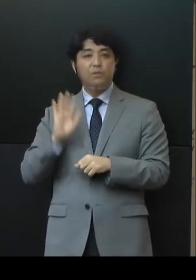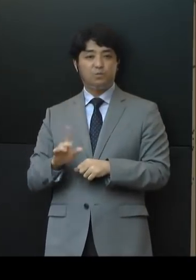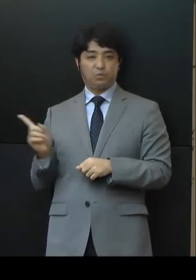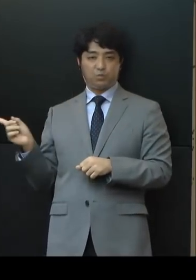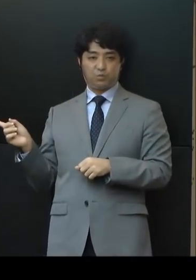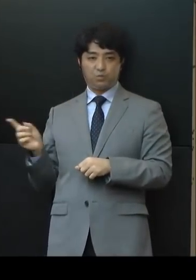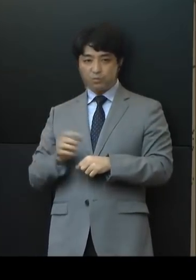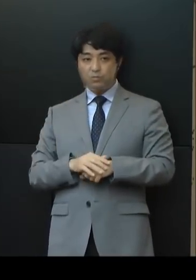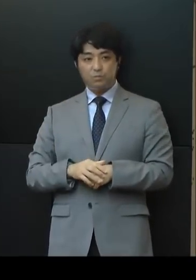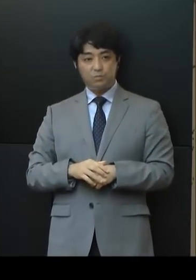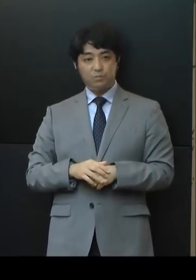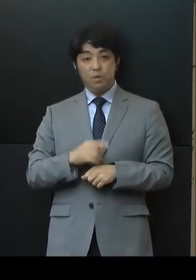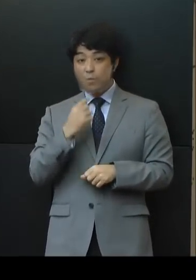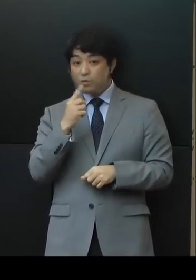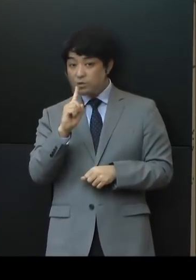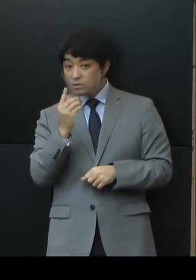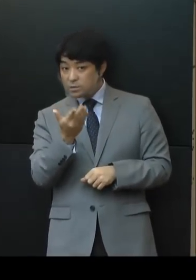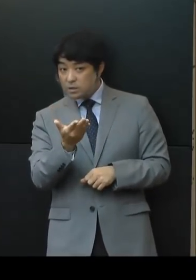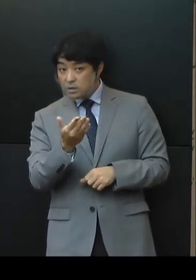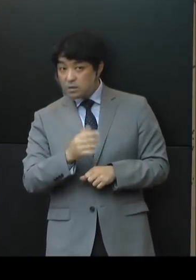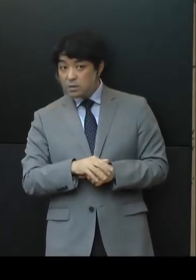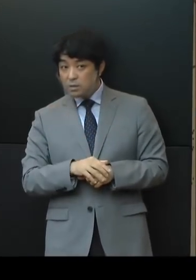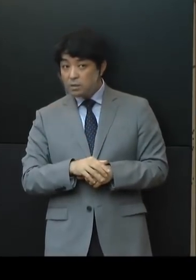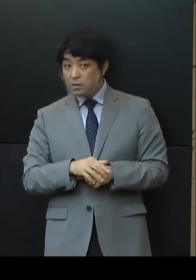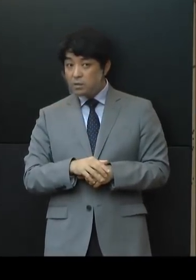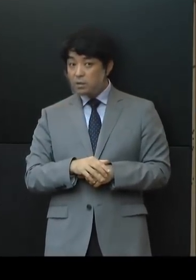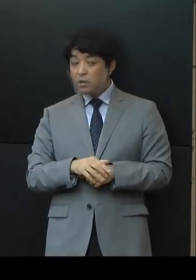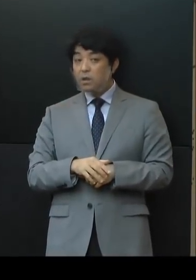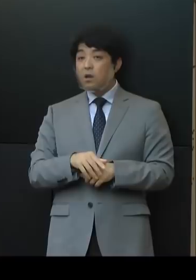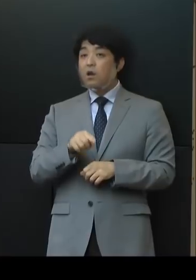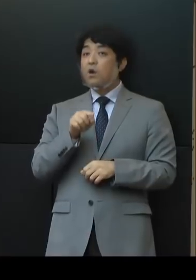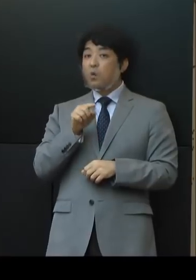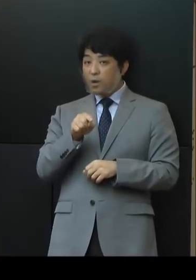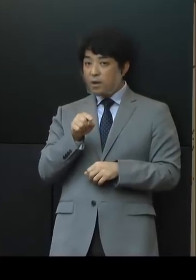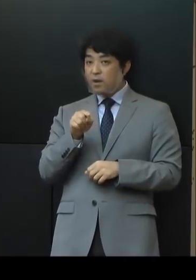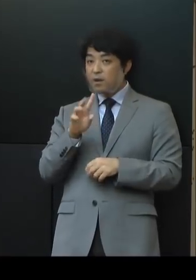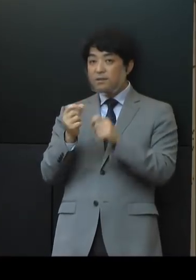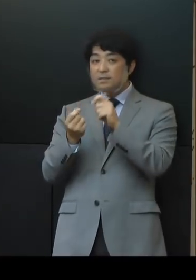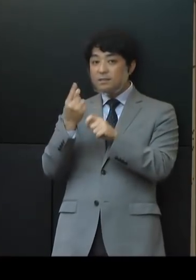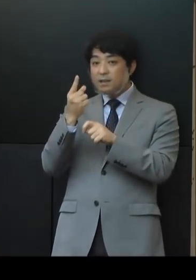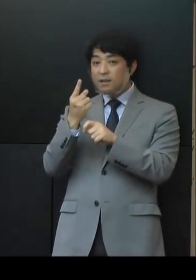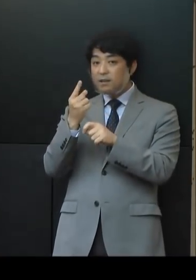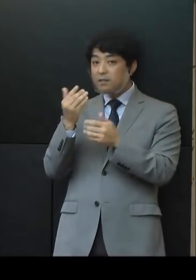件は何でしょう。 それが今回の後押しになったかどうかというの